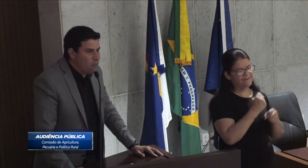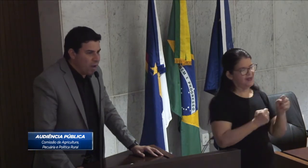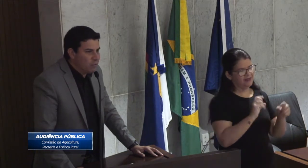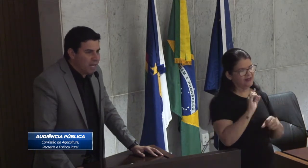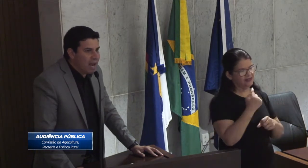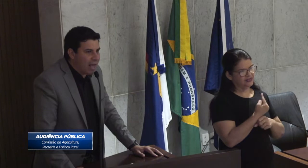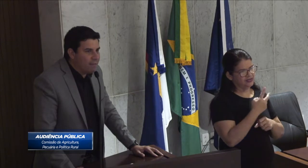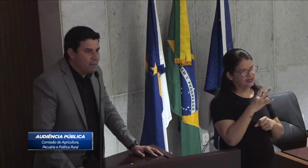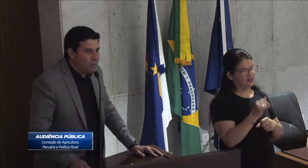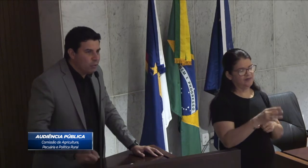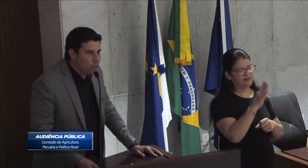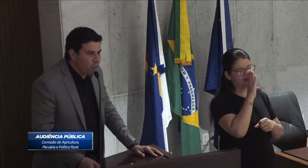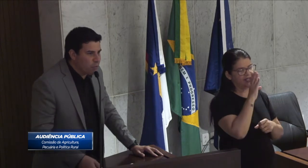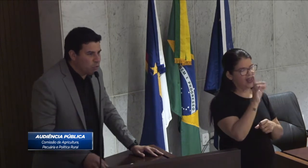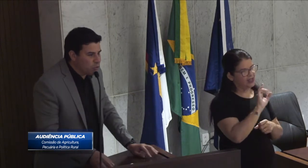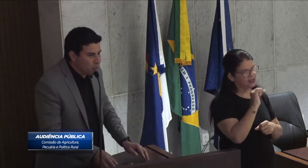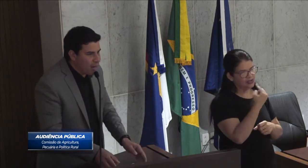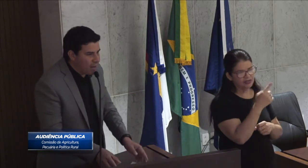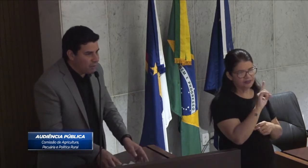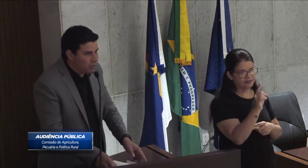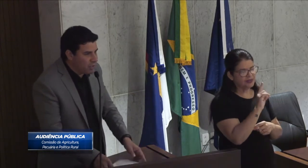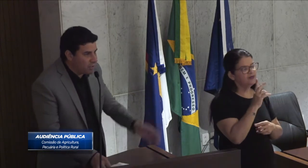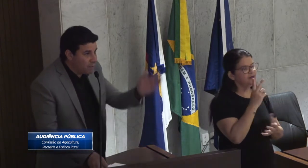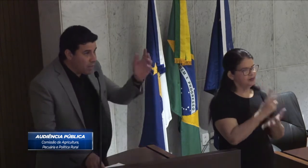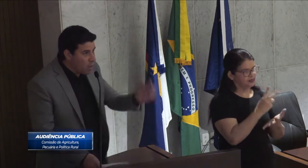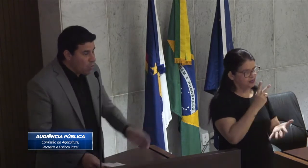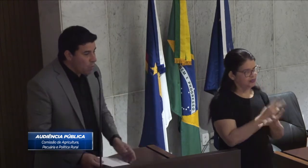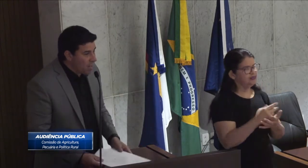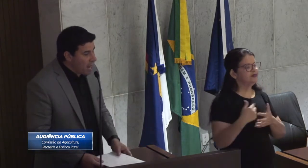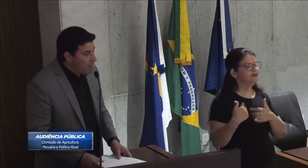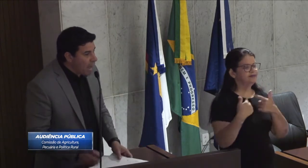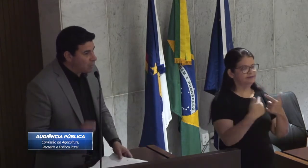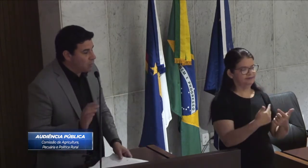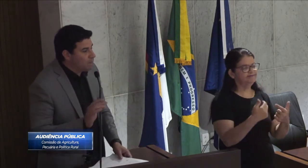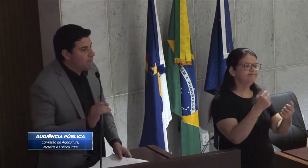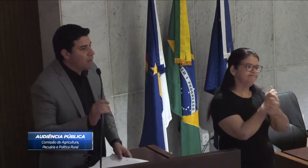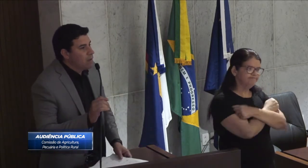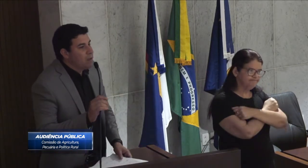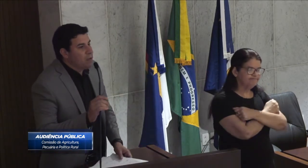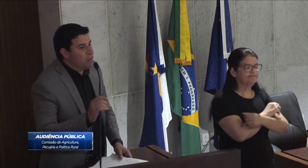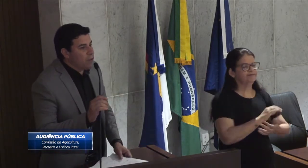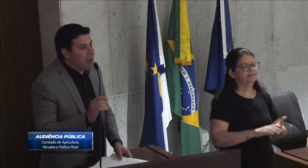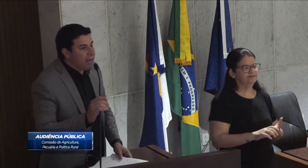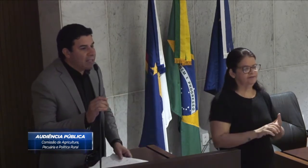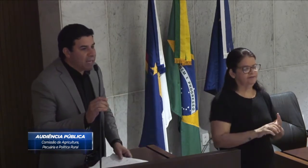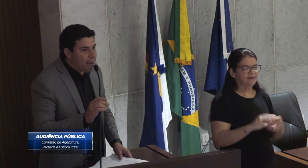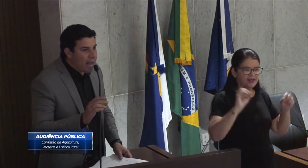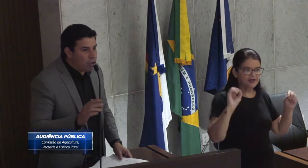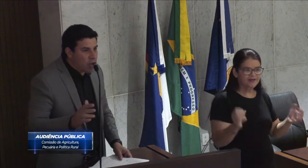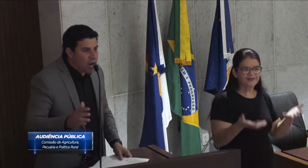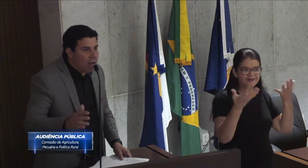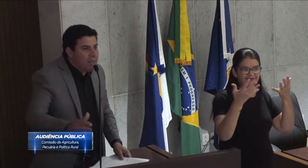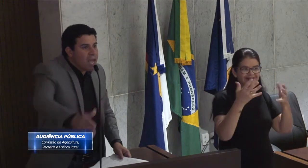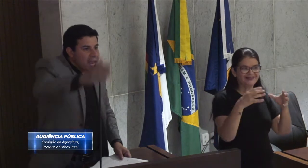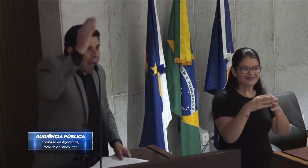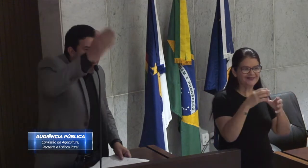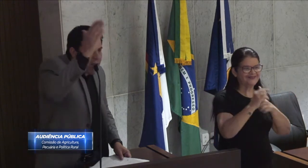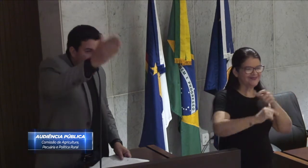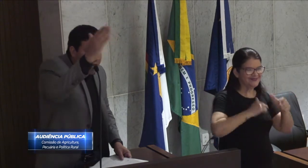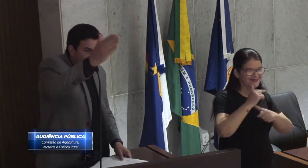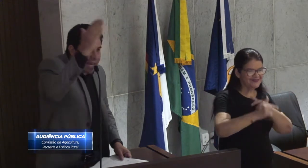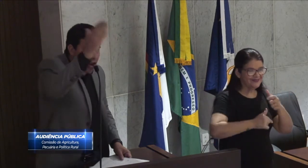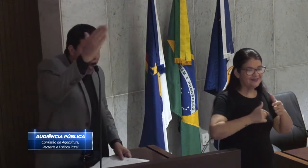não vai nos calar. Nós vamos continuar na resistência. Um grande abraço, viva a classe trabalhadora e